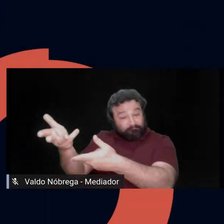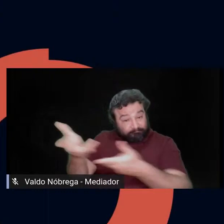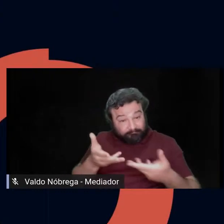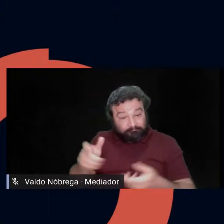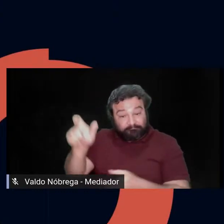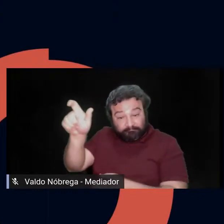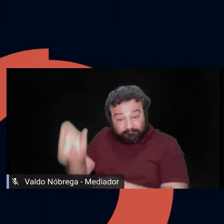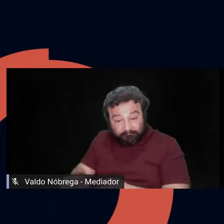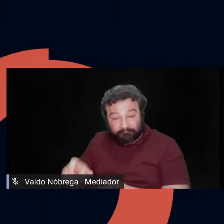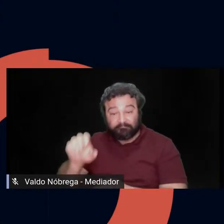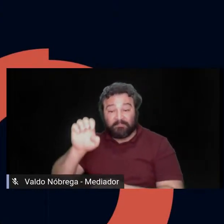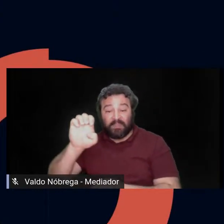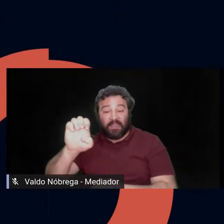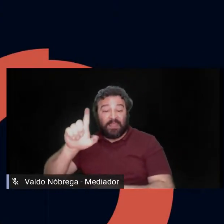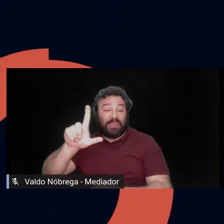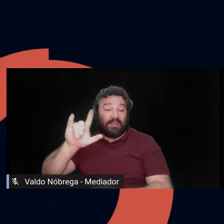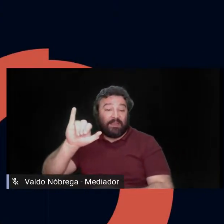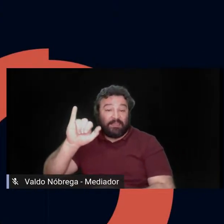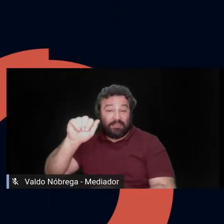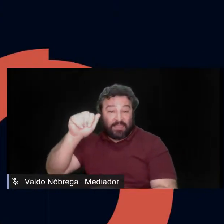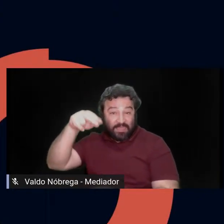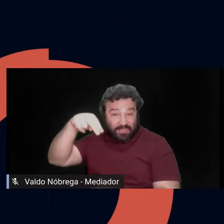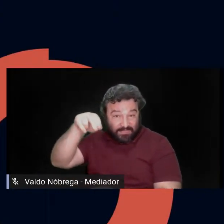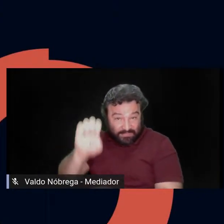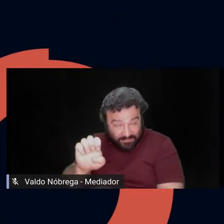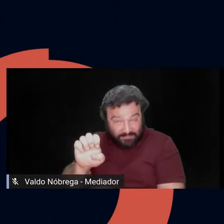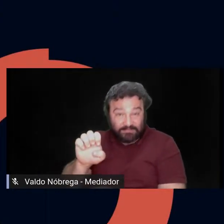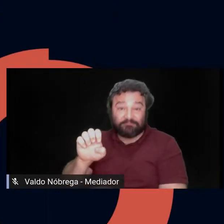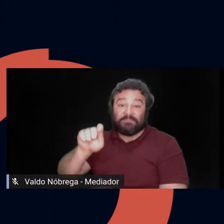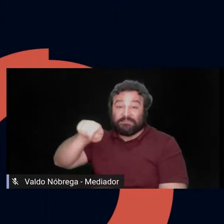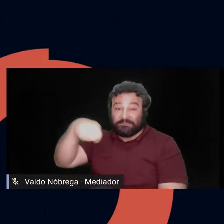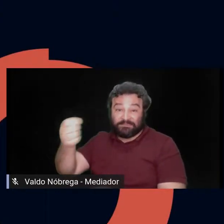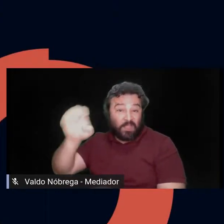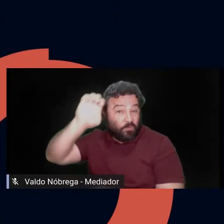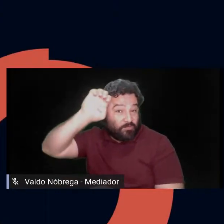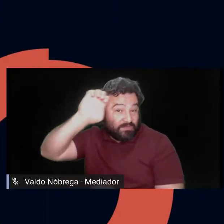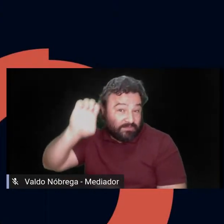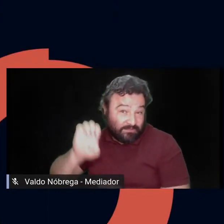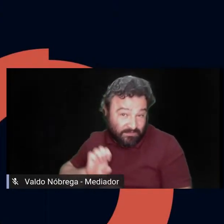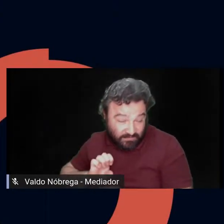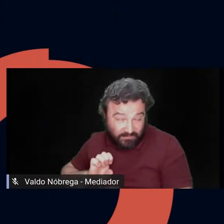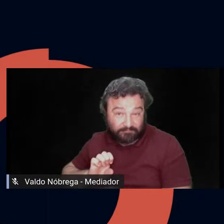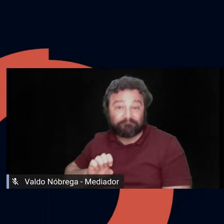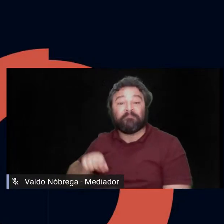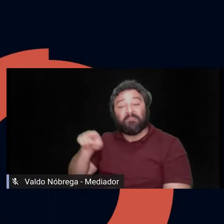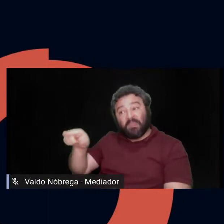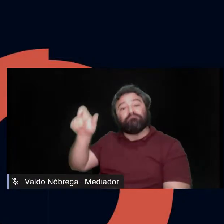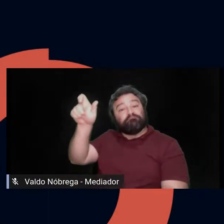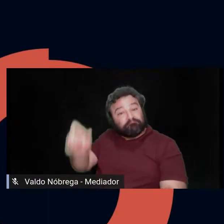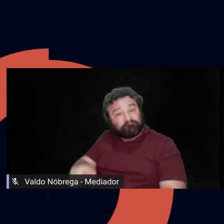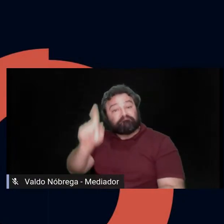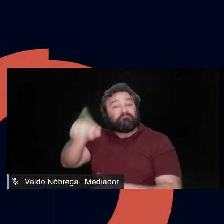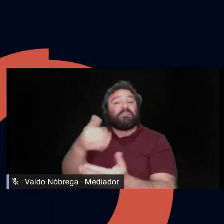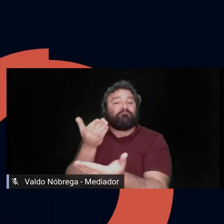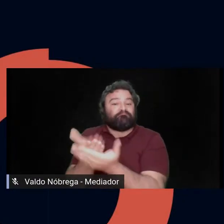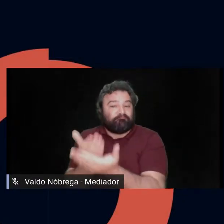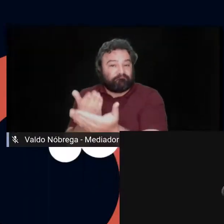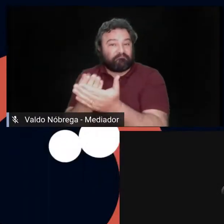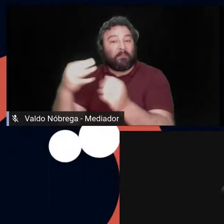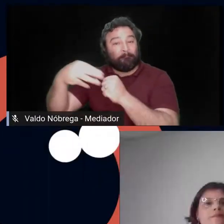agradeço. Eh, neste momento eu quero convidar a Eliane, este é o sinal da